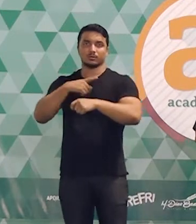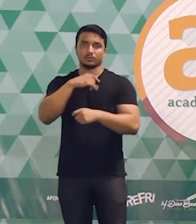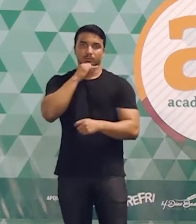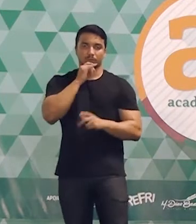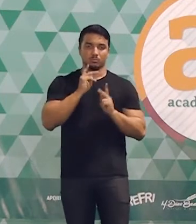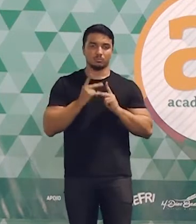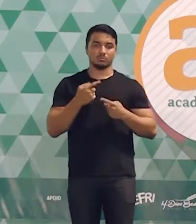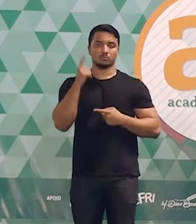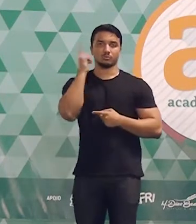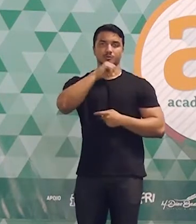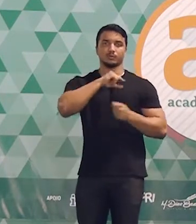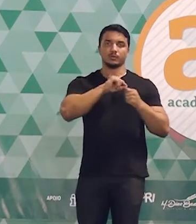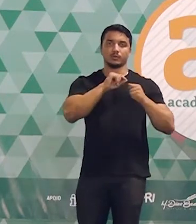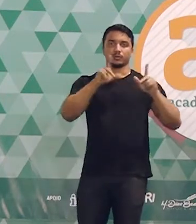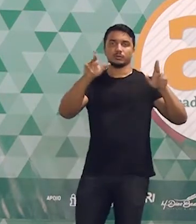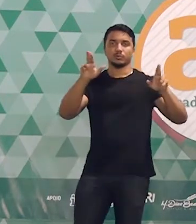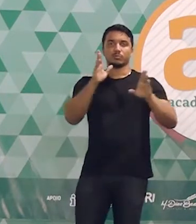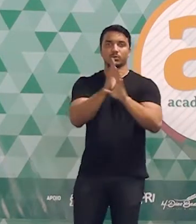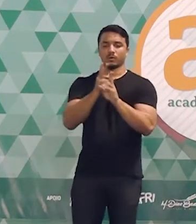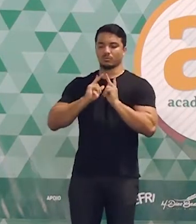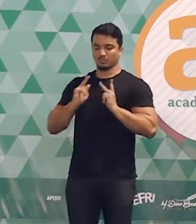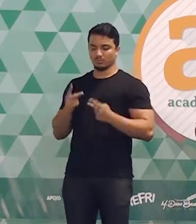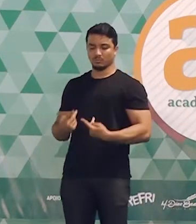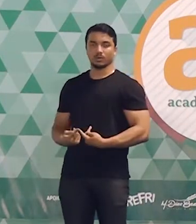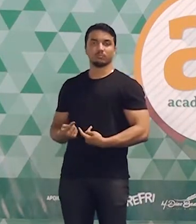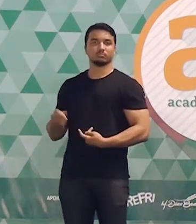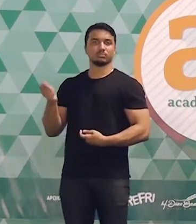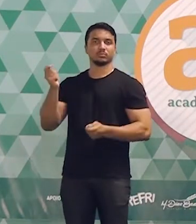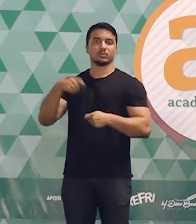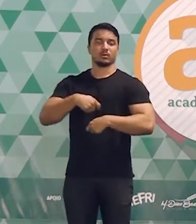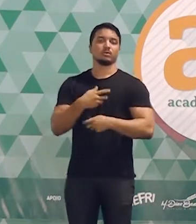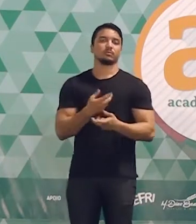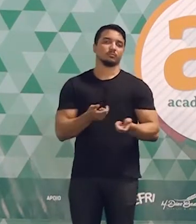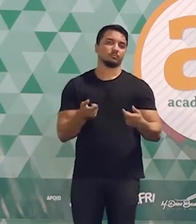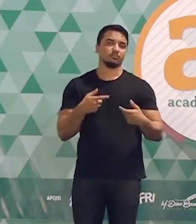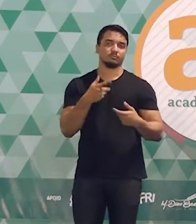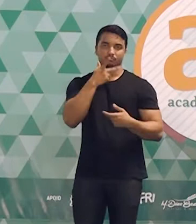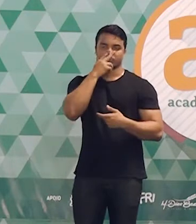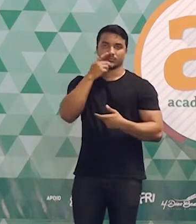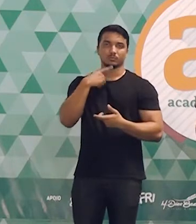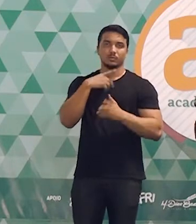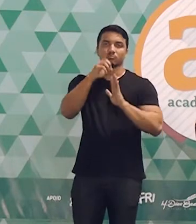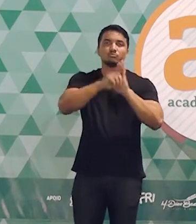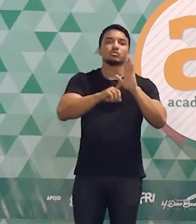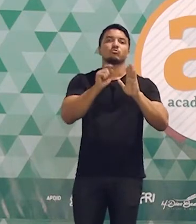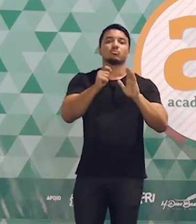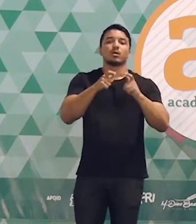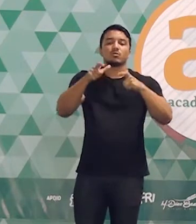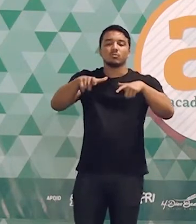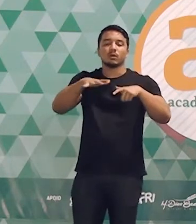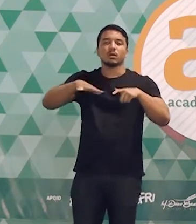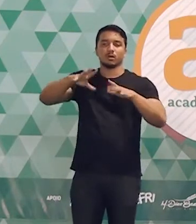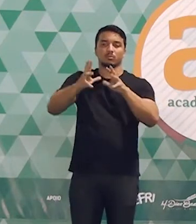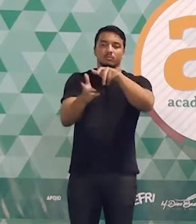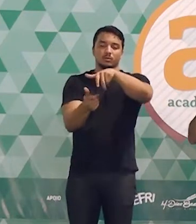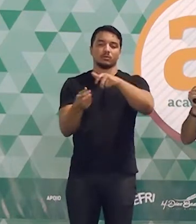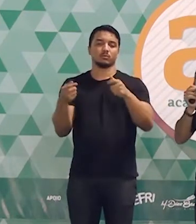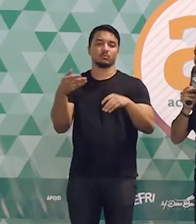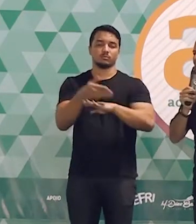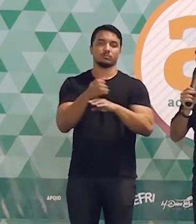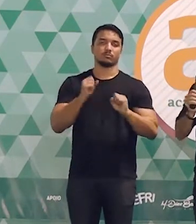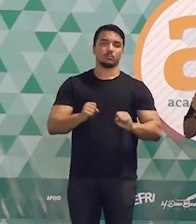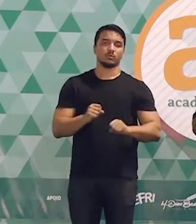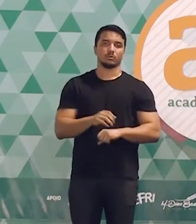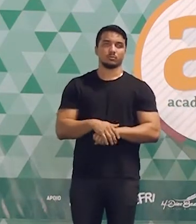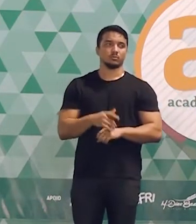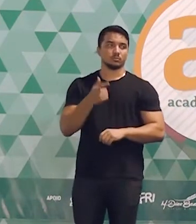ele fez, é porque o ser humano merece um espaço neste planeta.